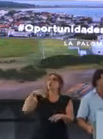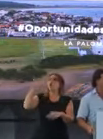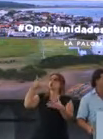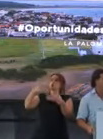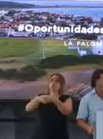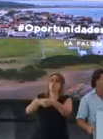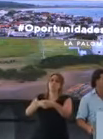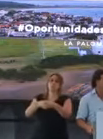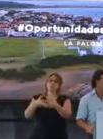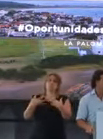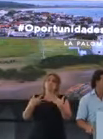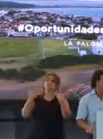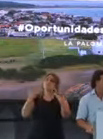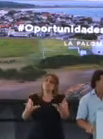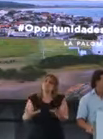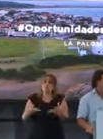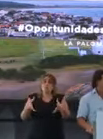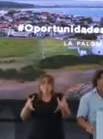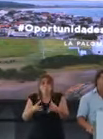si realmente queremos contar con ellos.